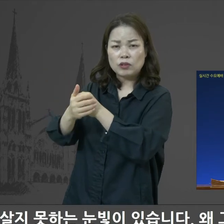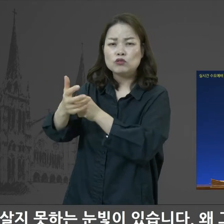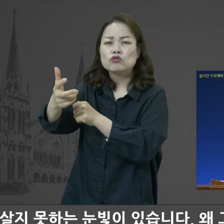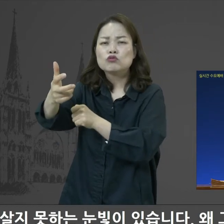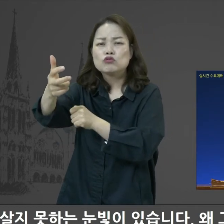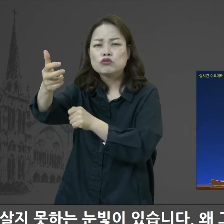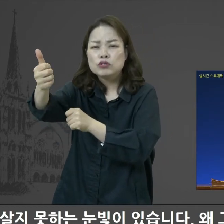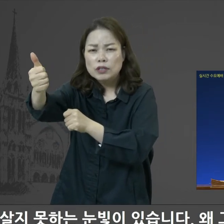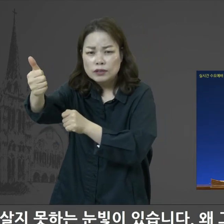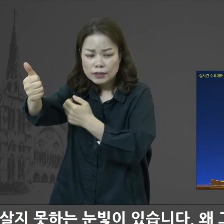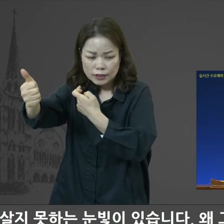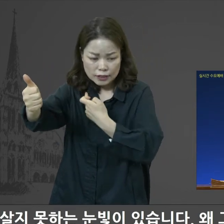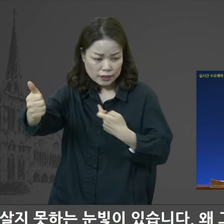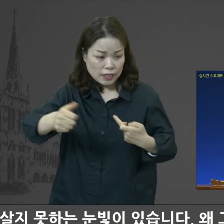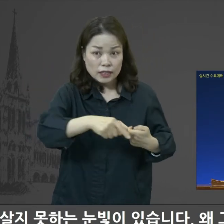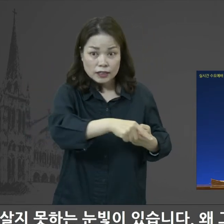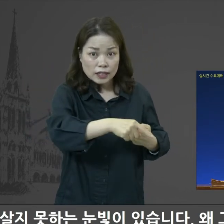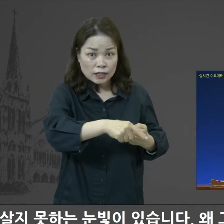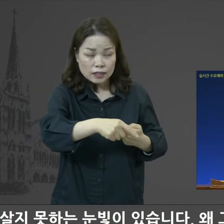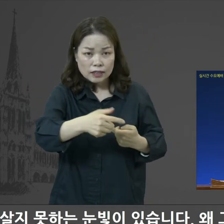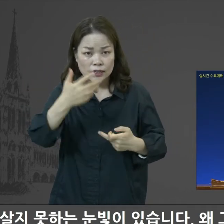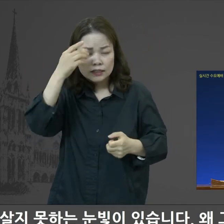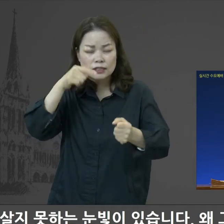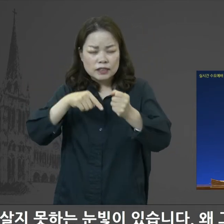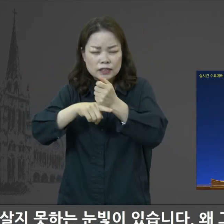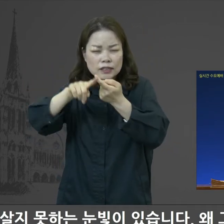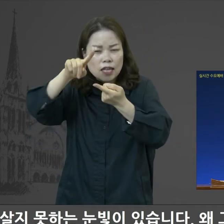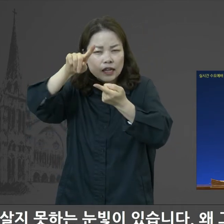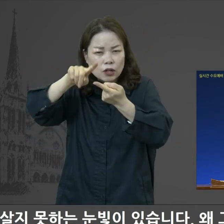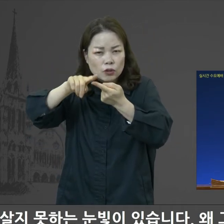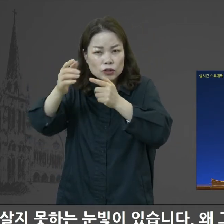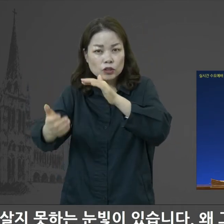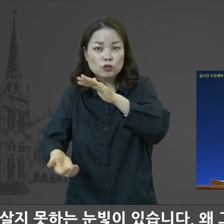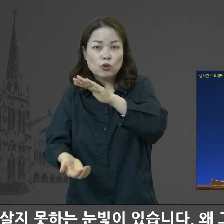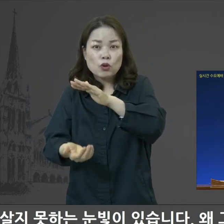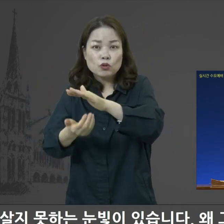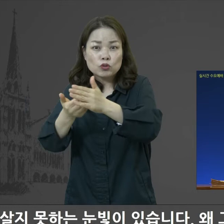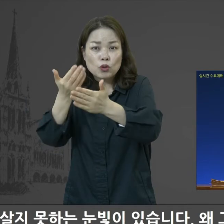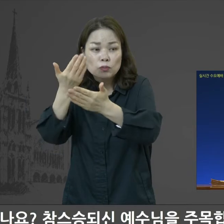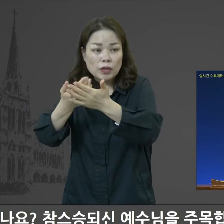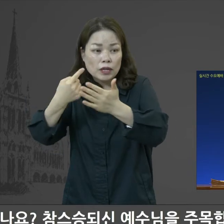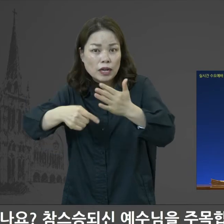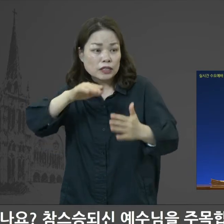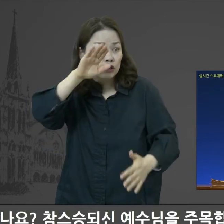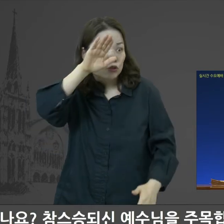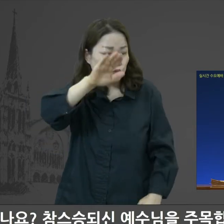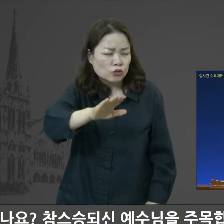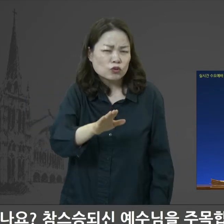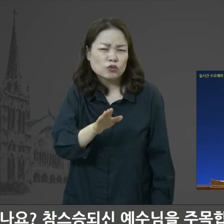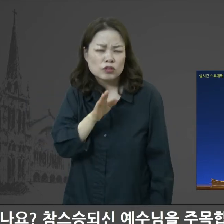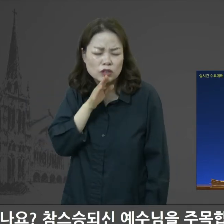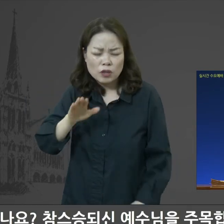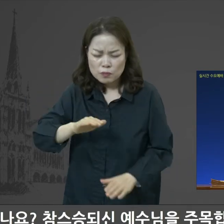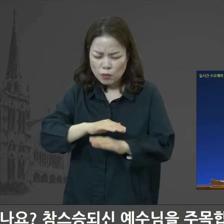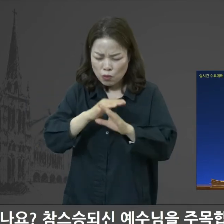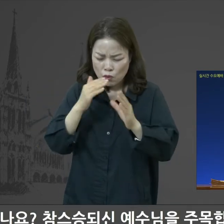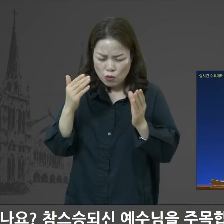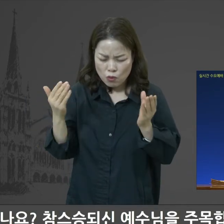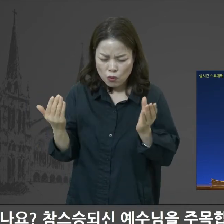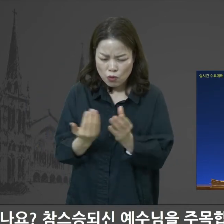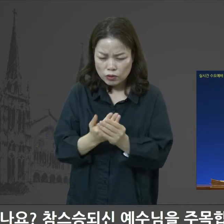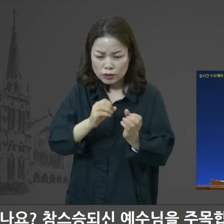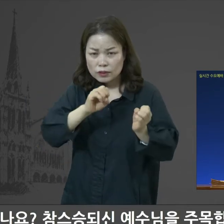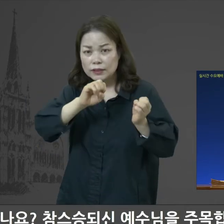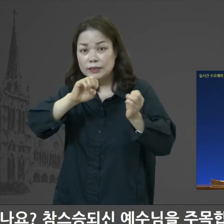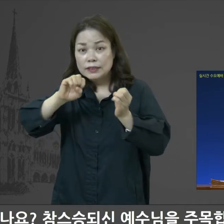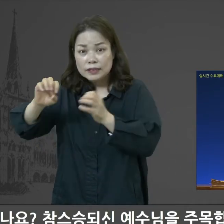주께서는 제자들에게 당신의 뜻이 이루어지게 하옵소서라고 가르치신 후에 정말 모든 것을 잃고